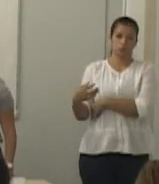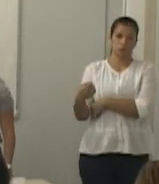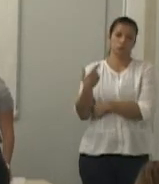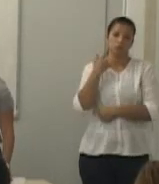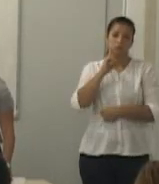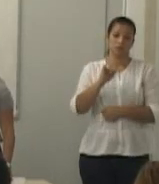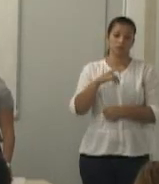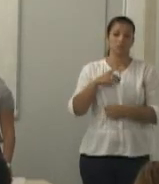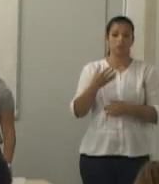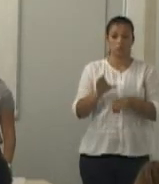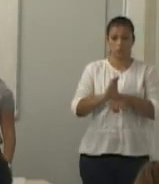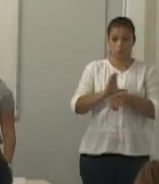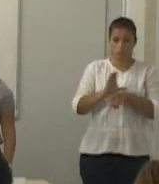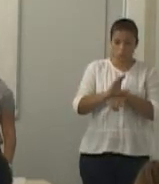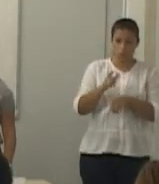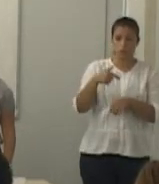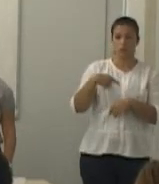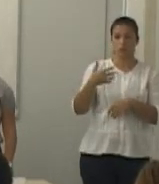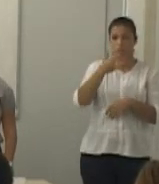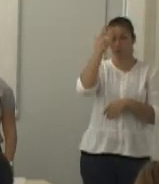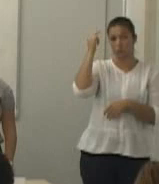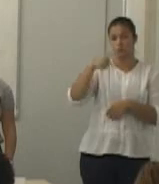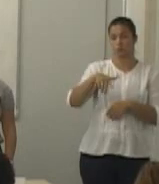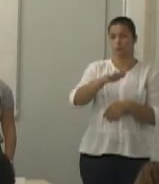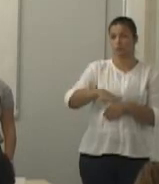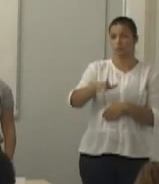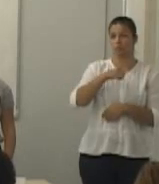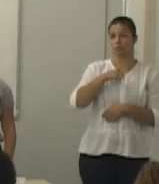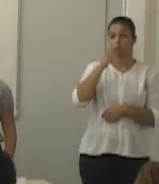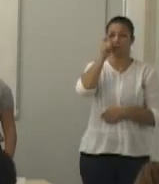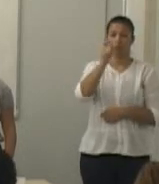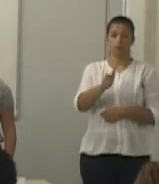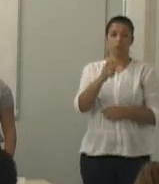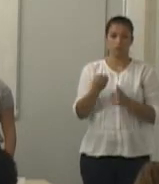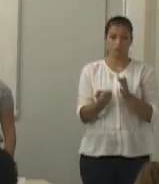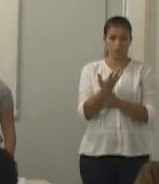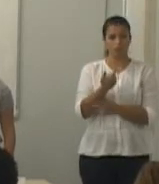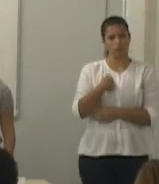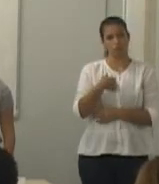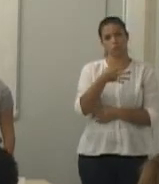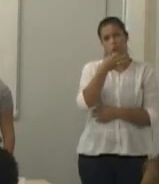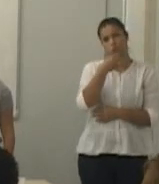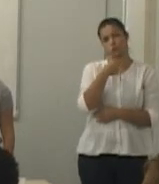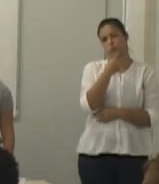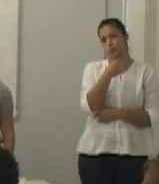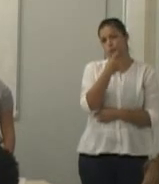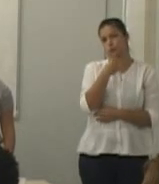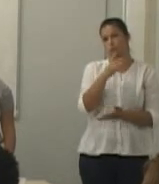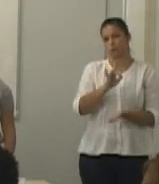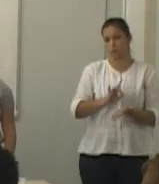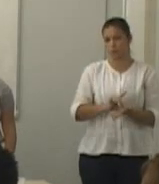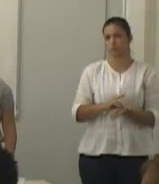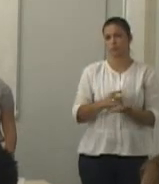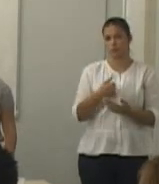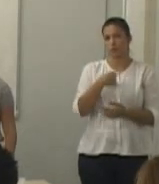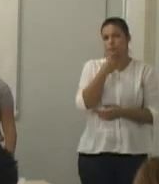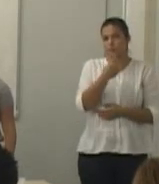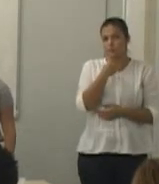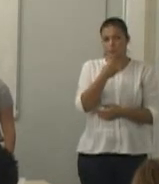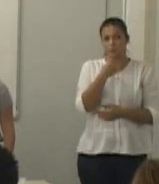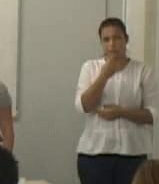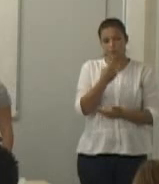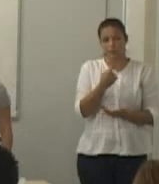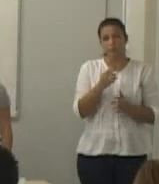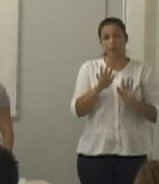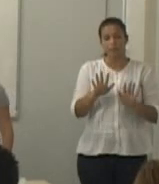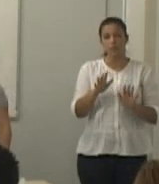daqui teri interesse em criar tenho ess dúvida é que eu deixo aqui para vocês mas